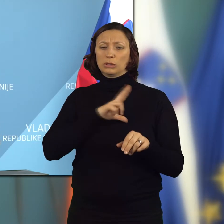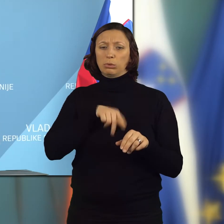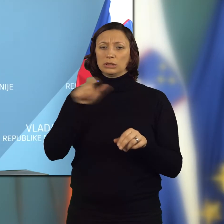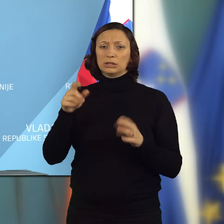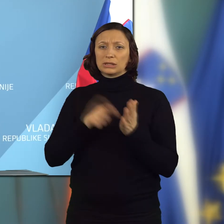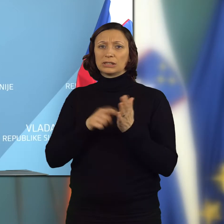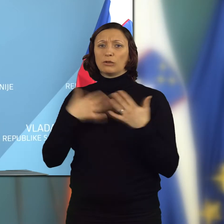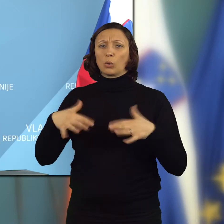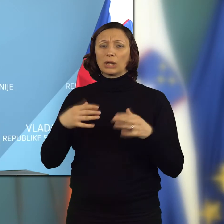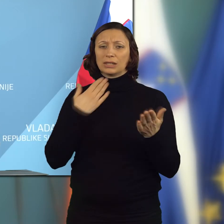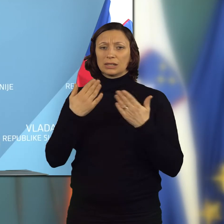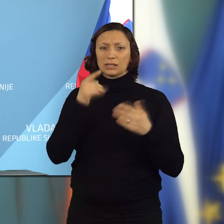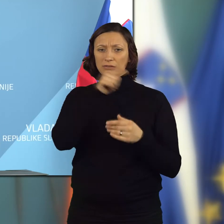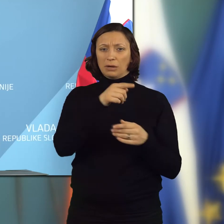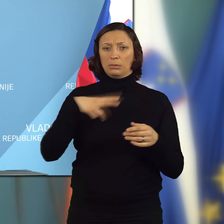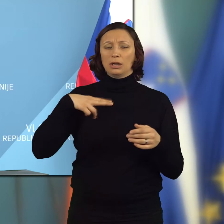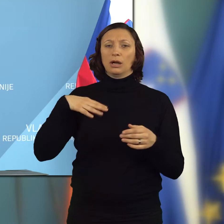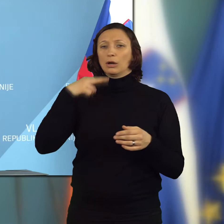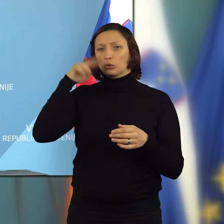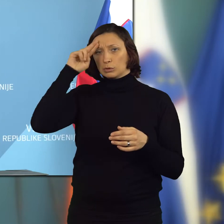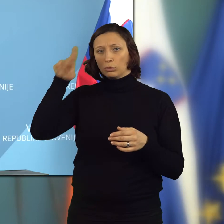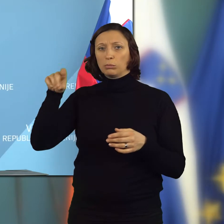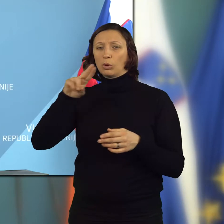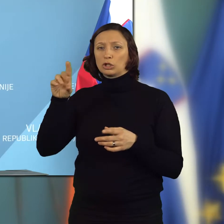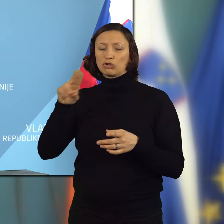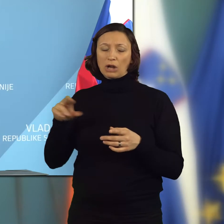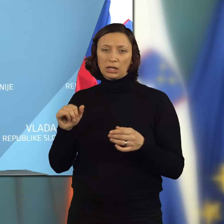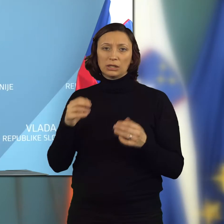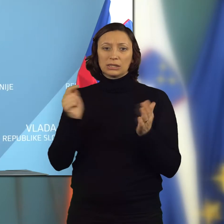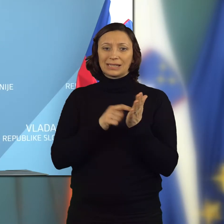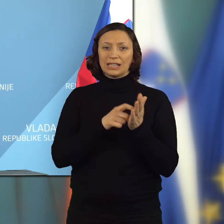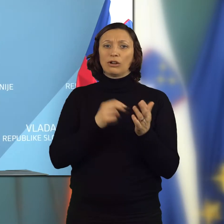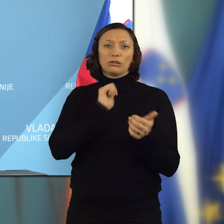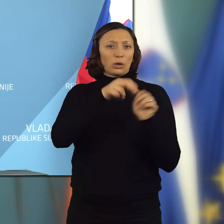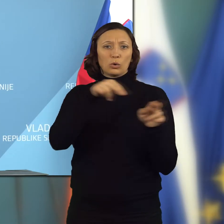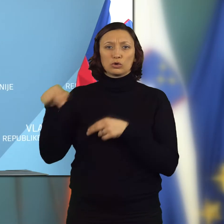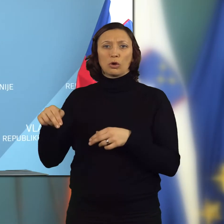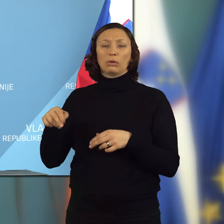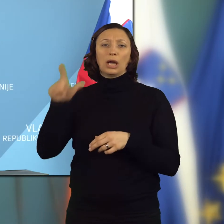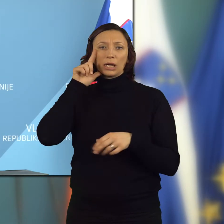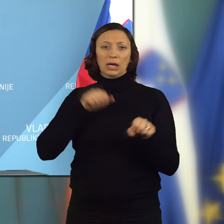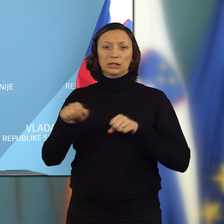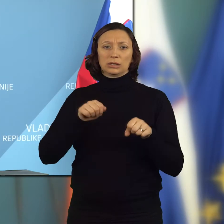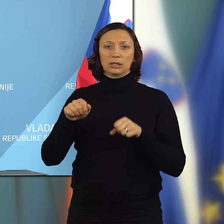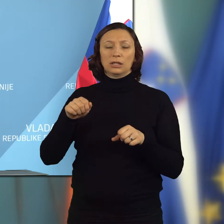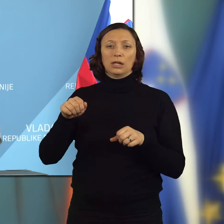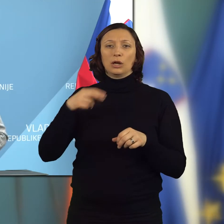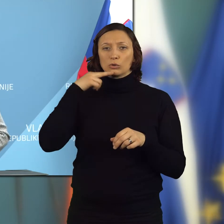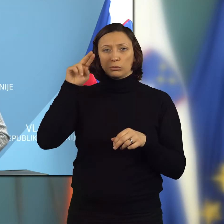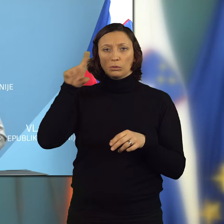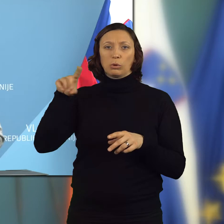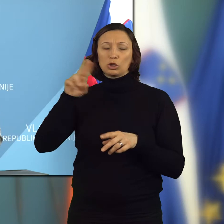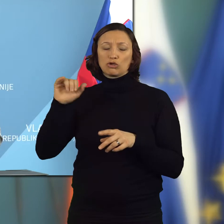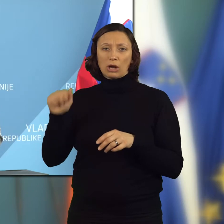policistov namreč zahtevajo urgenten sestanek z vami in pa z gospodom Podržajem in celo zahtevajo takojšen odstop generalnega direktorja